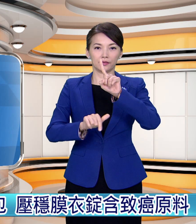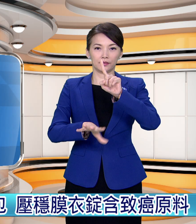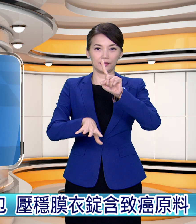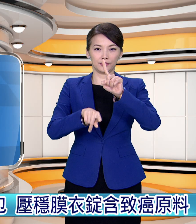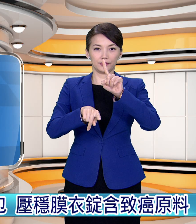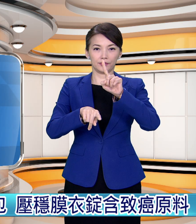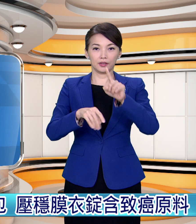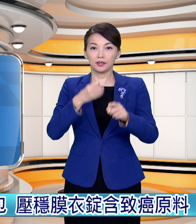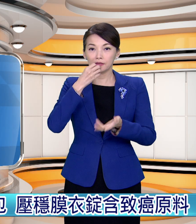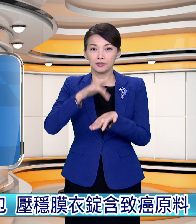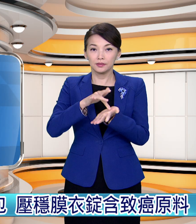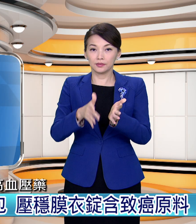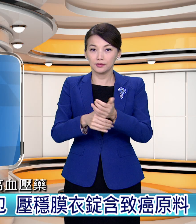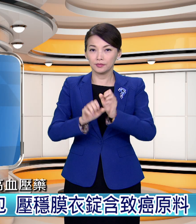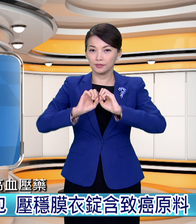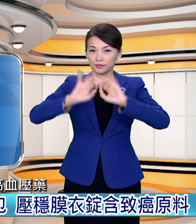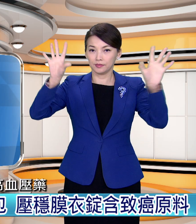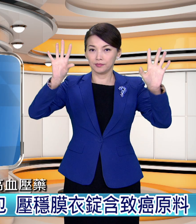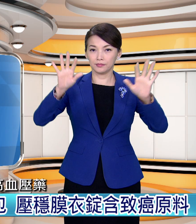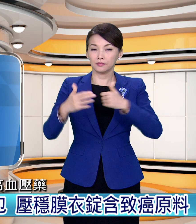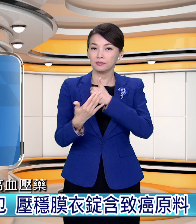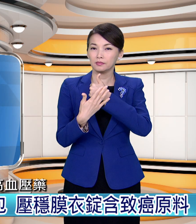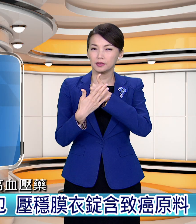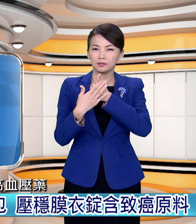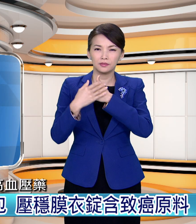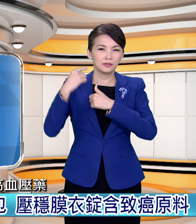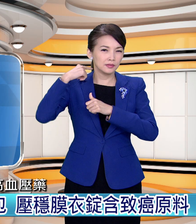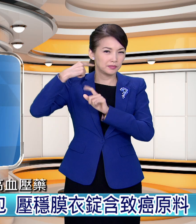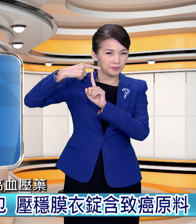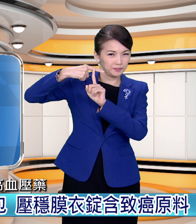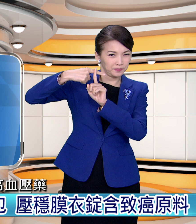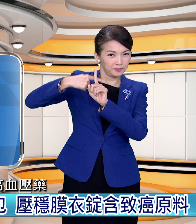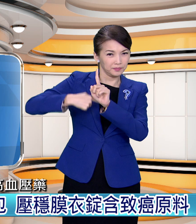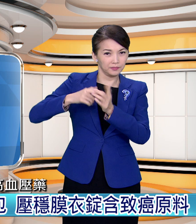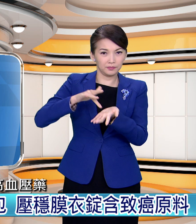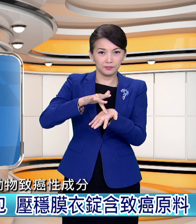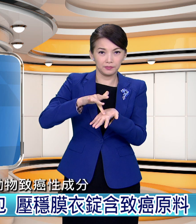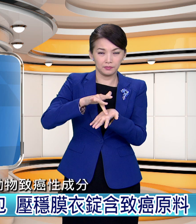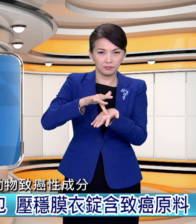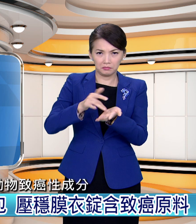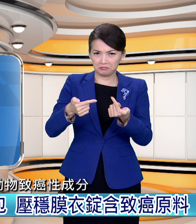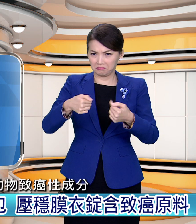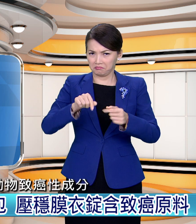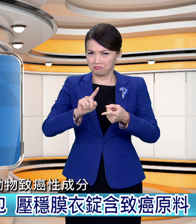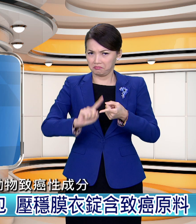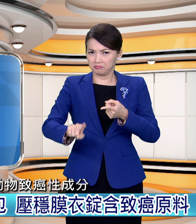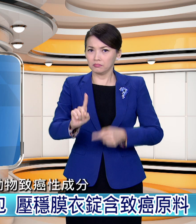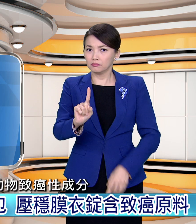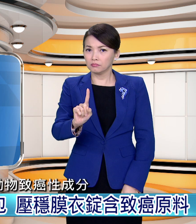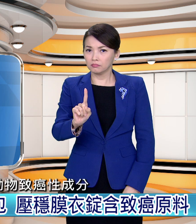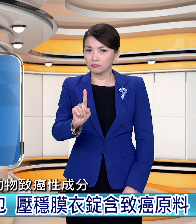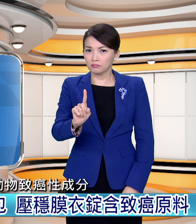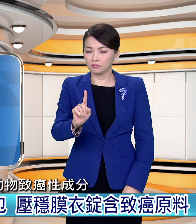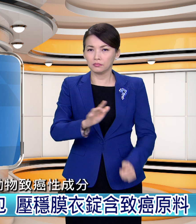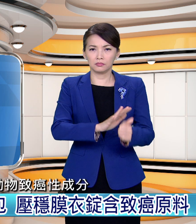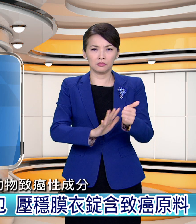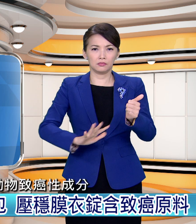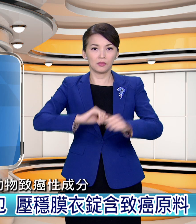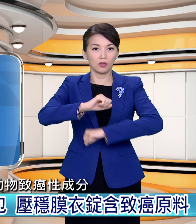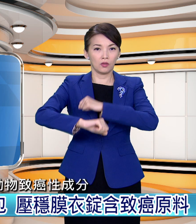继11月初，食药署公布了一款高血压药，里面的原料具有动物致癌性成